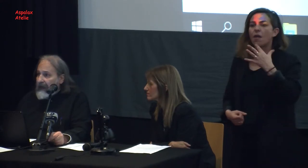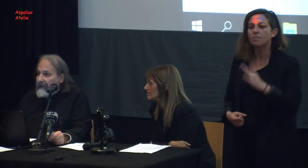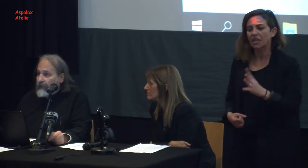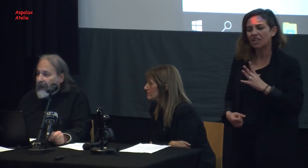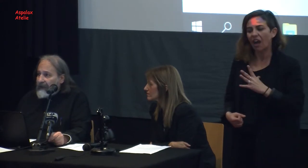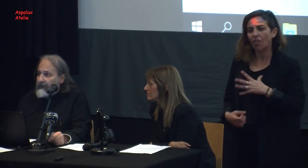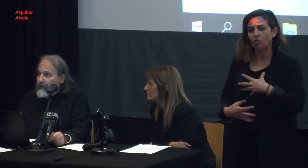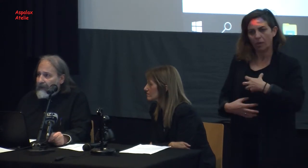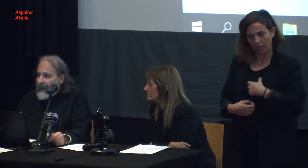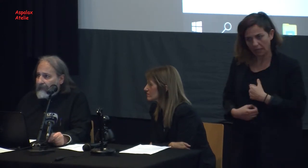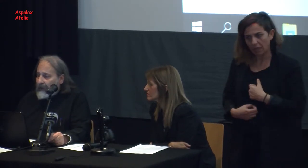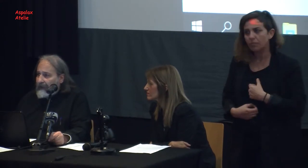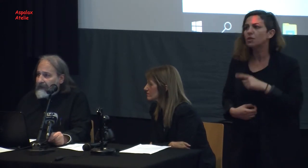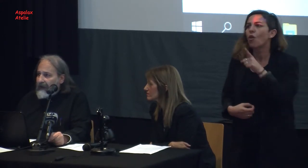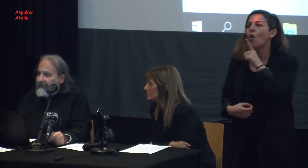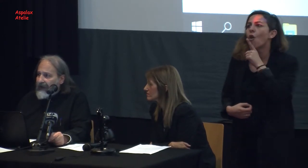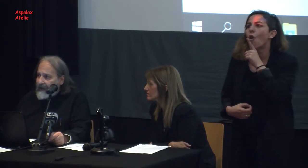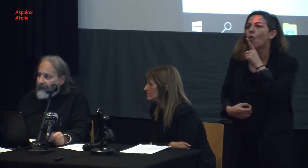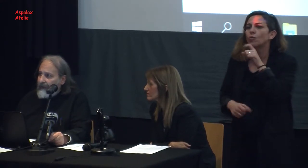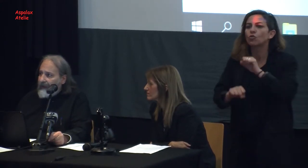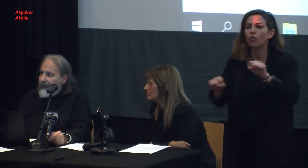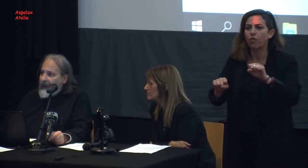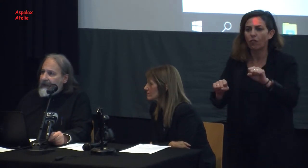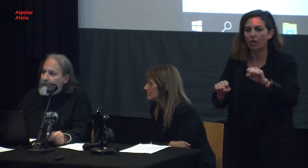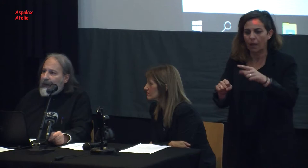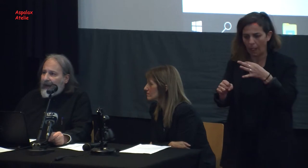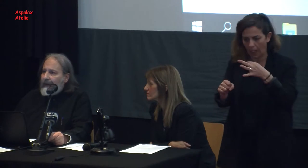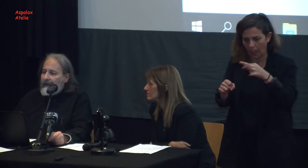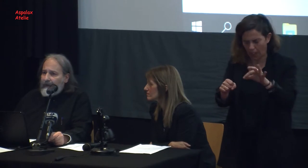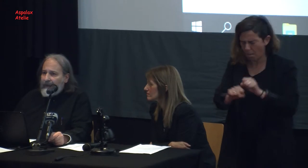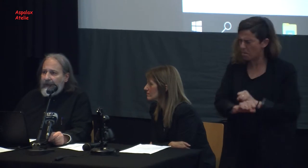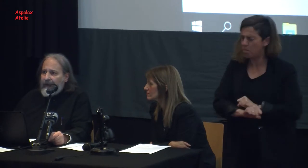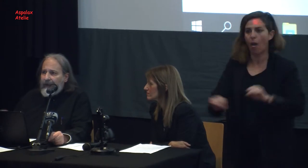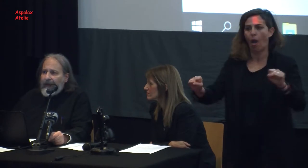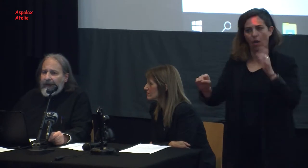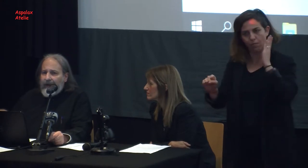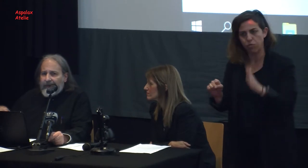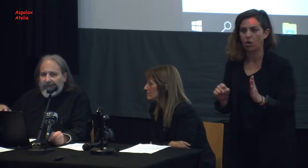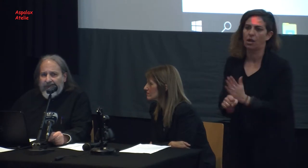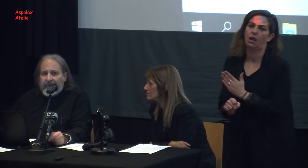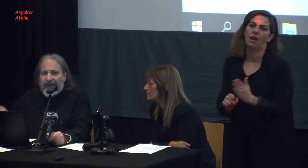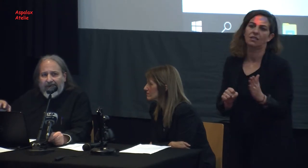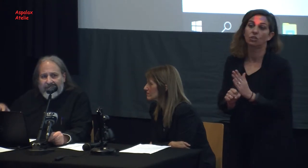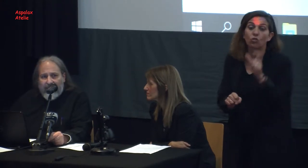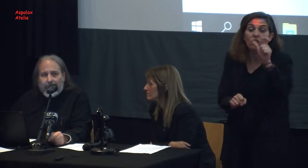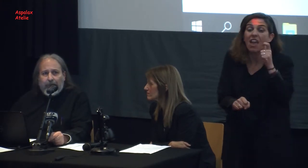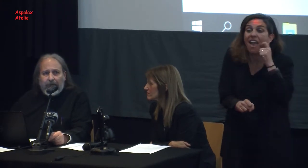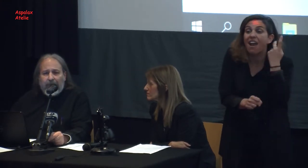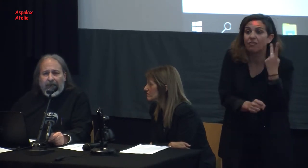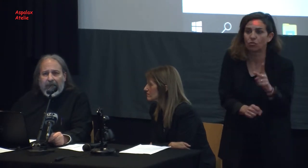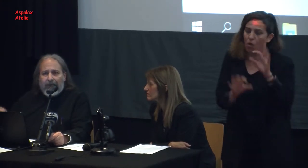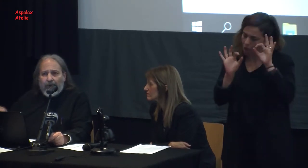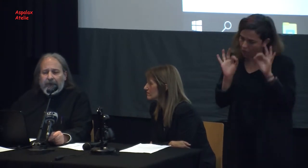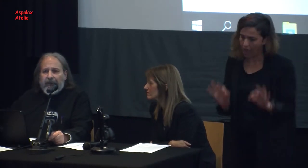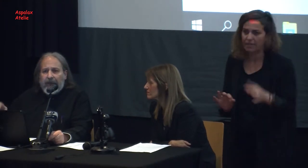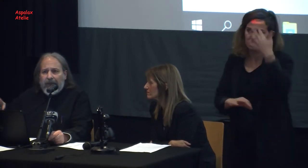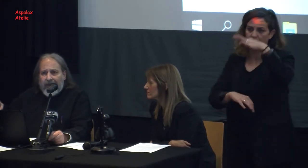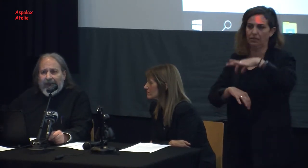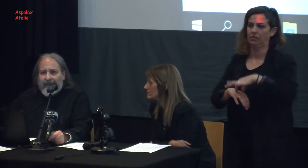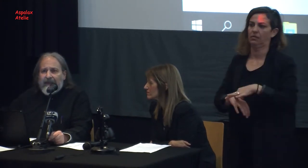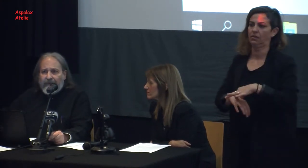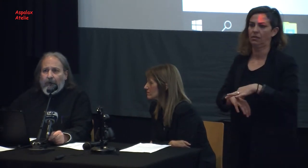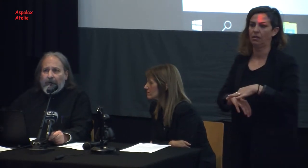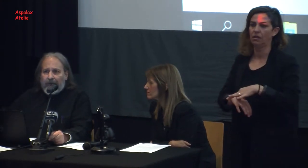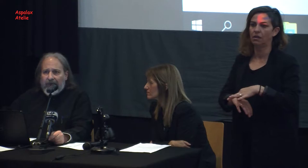προγραμματισμένη να, να αυτοκαταστραφεί. Εκεί πάει. Είναι αυτή η φτιαξιά του. Ότι